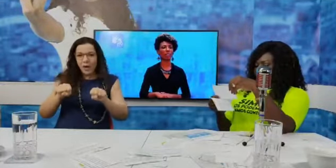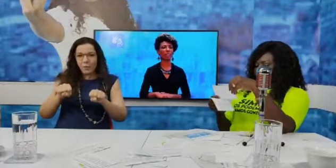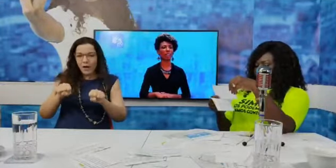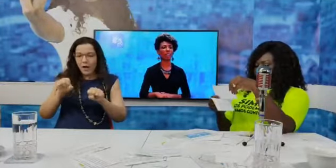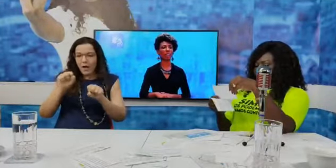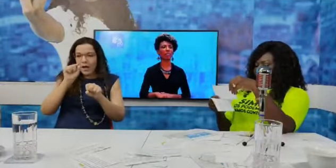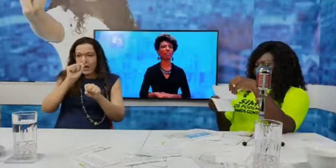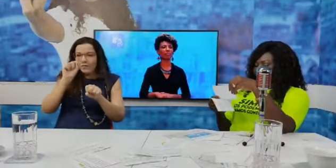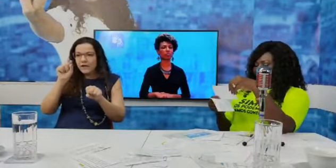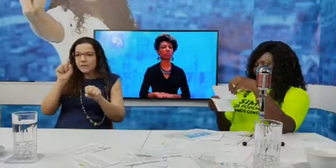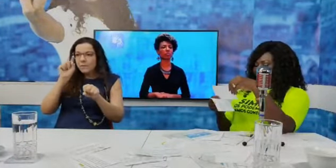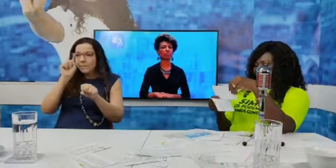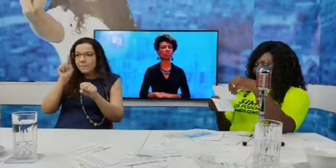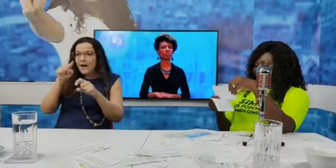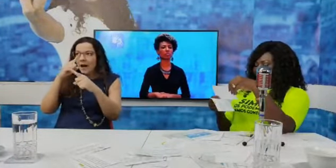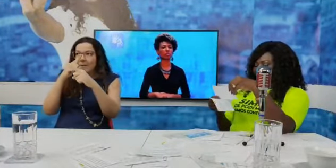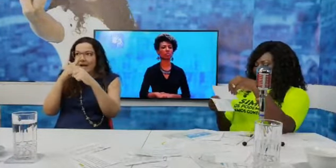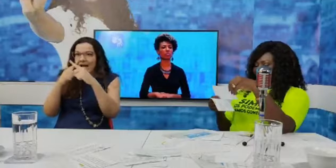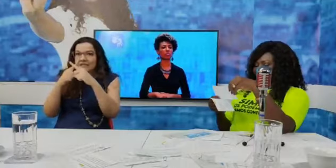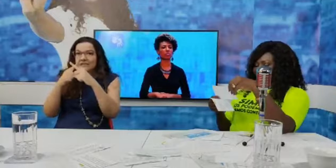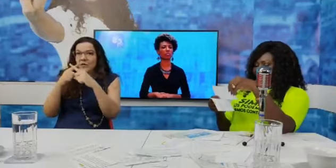não tem.